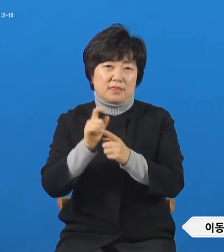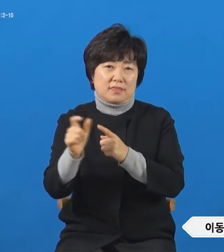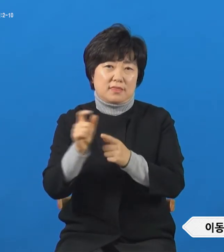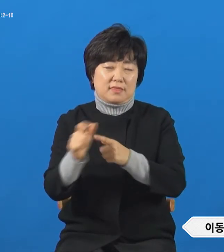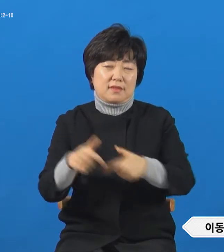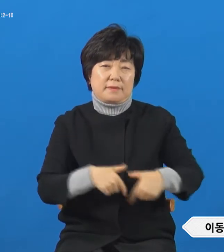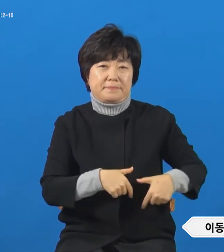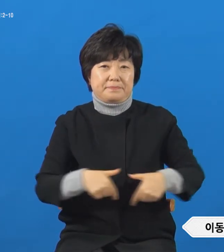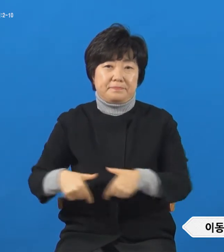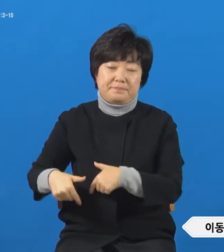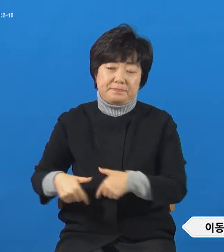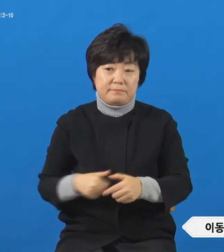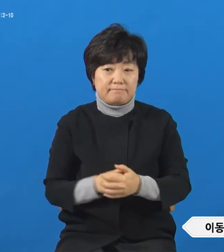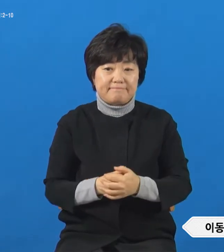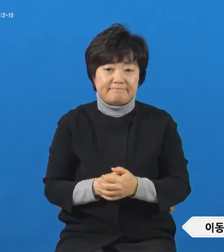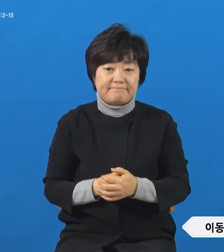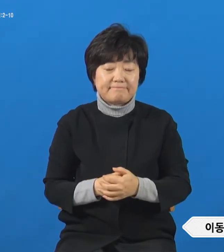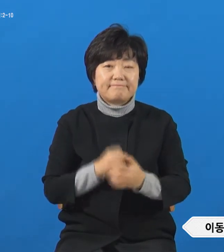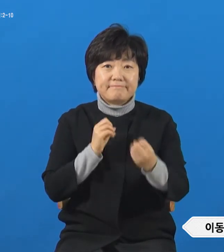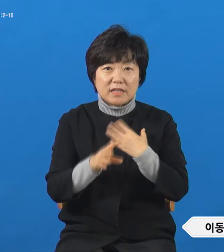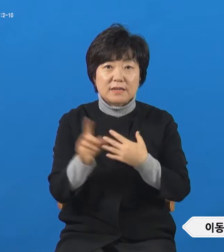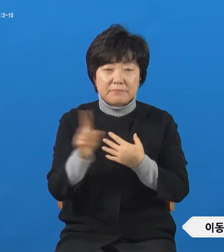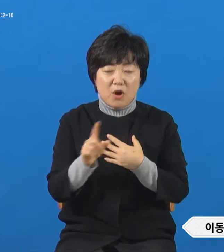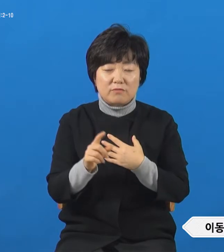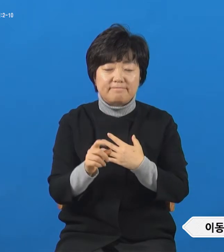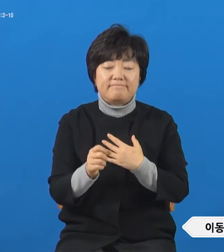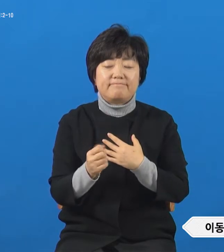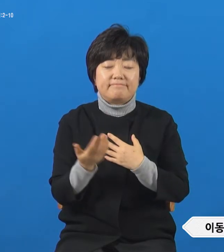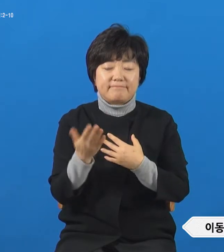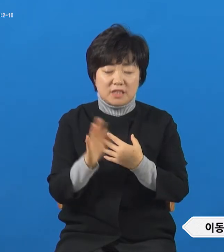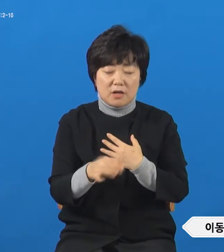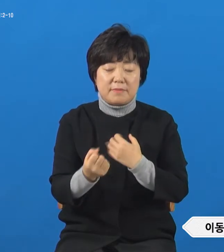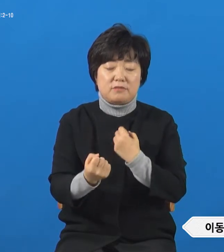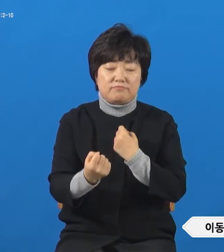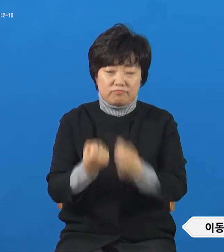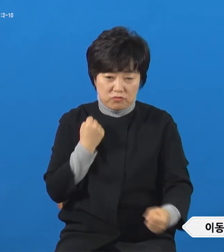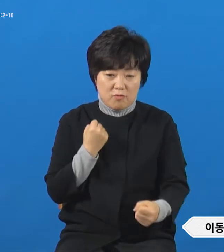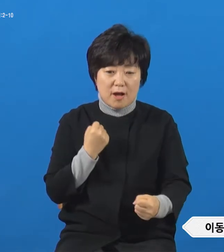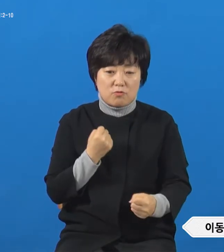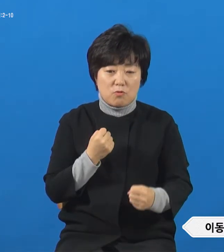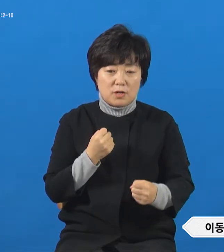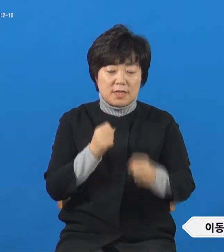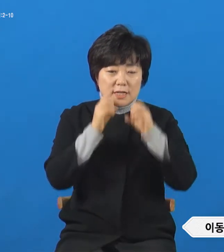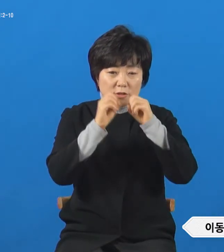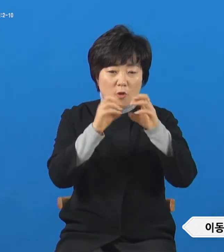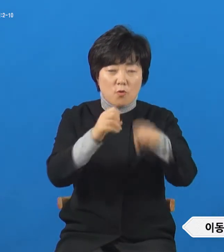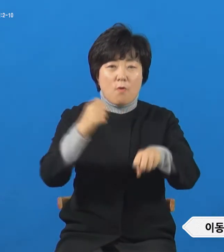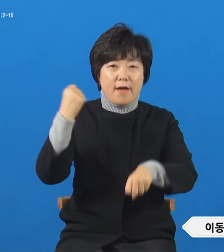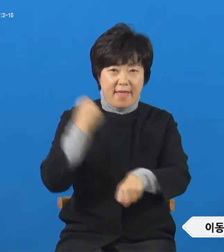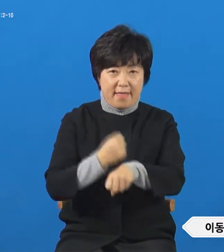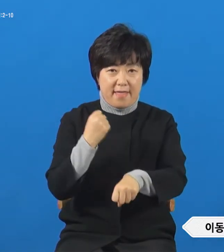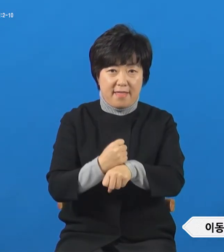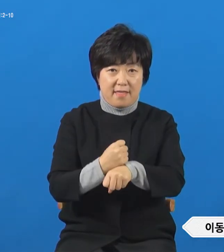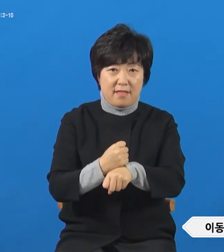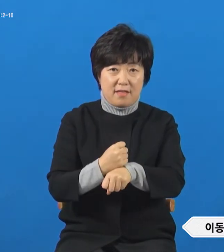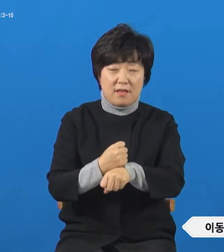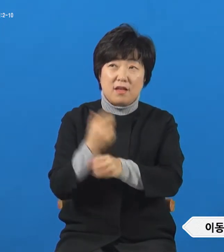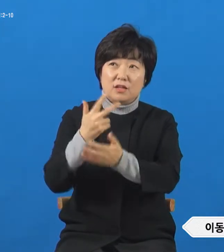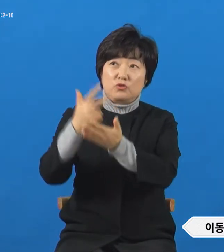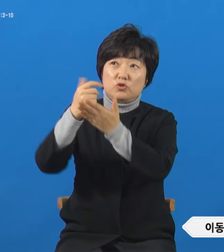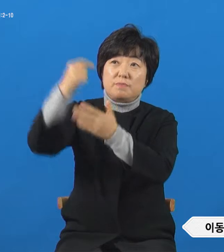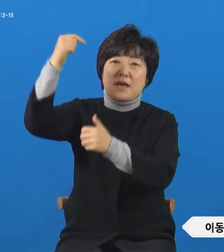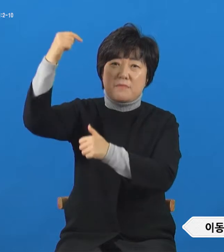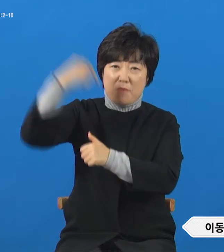대답은 그래도 단기 선교는 계속되어야 합니다. 왜냐하면 이것은 주님의 명령입니다. 양보할 수